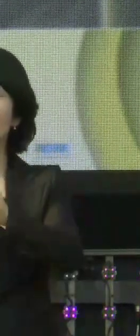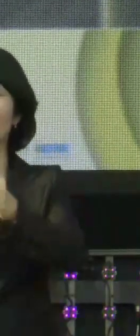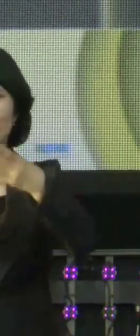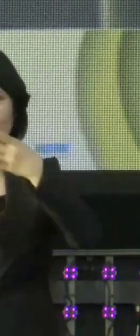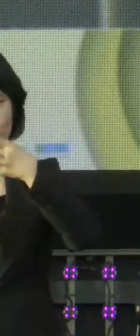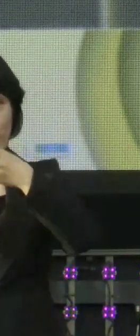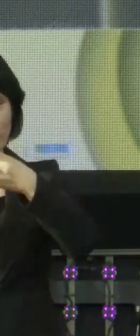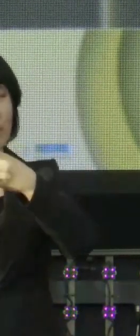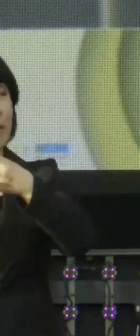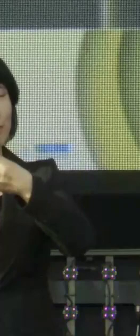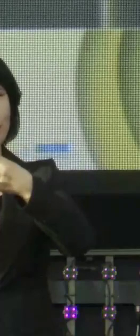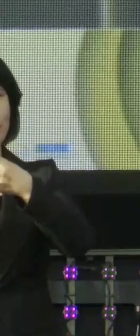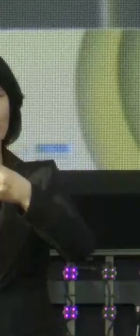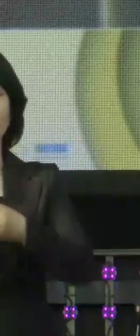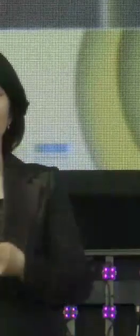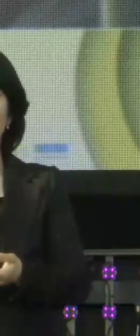이곳은